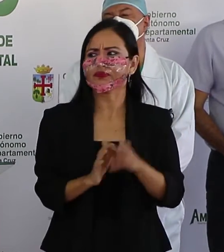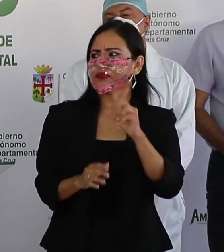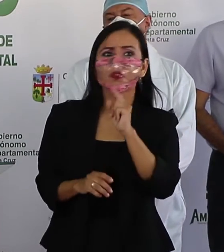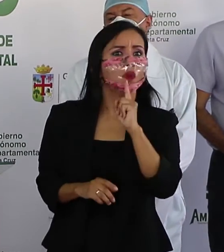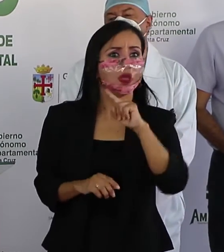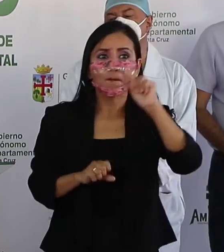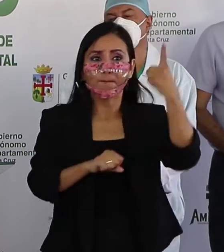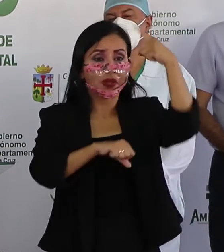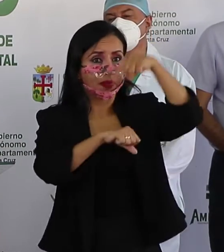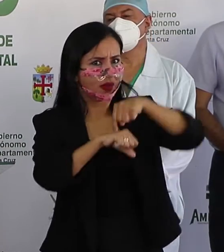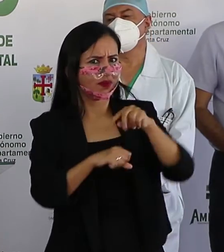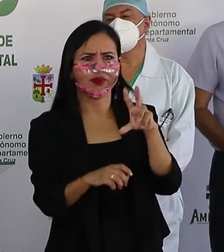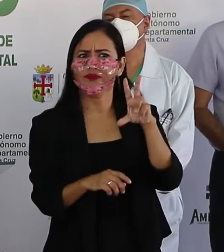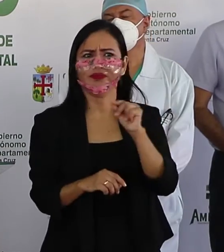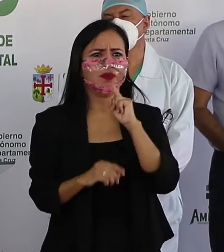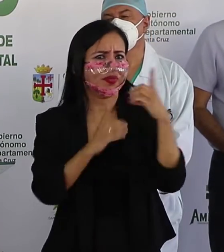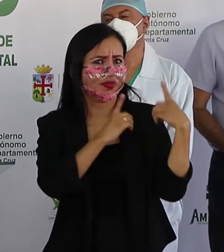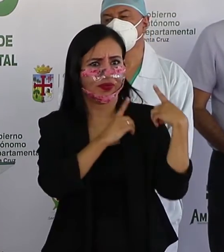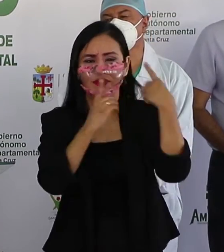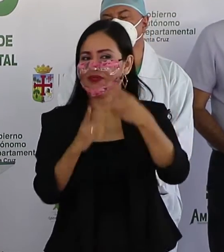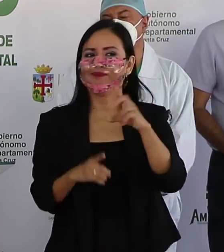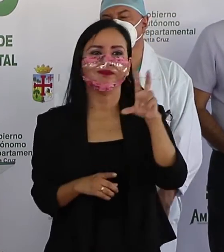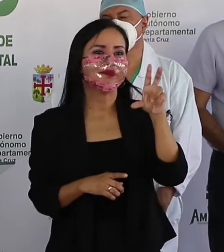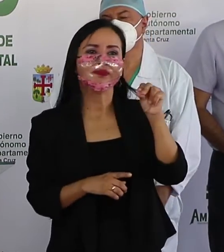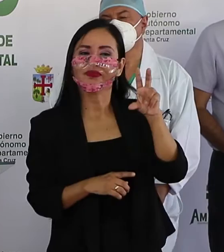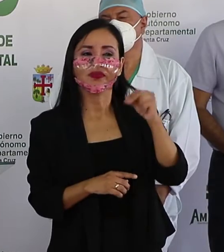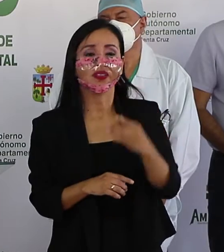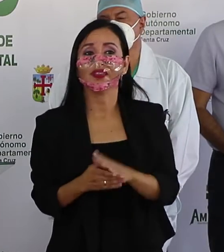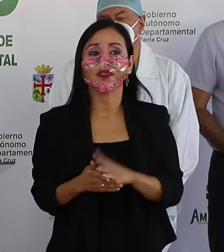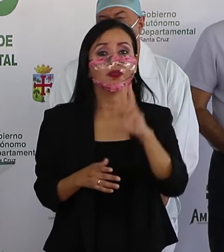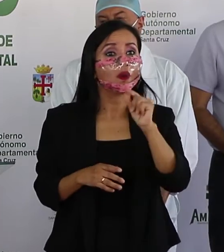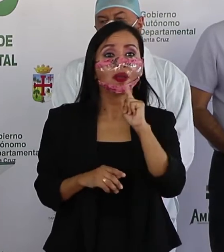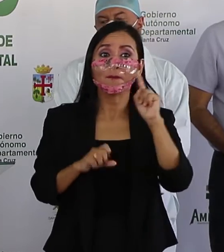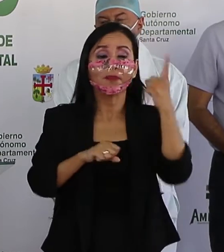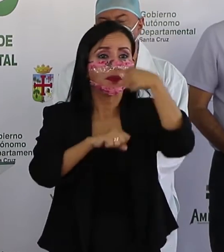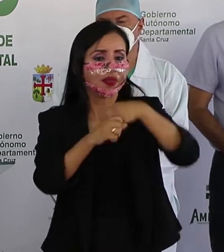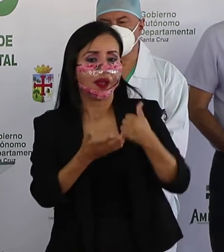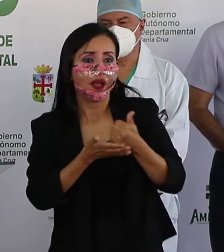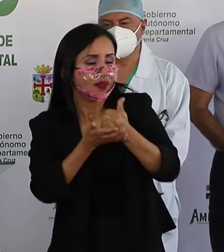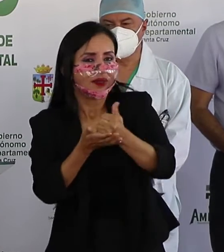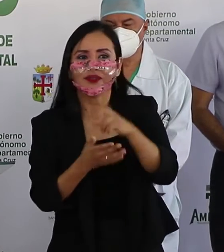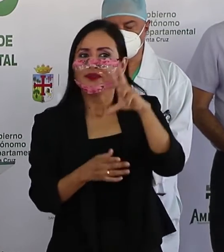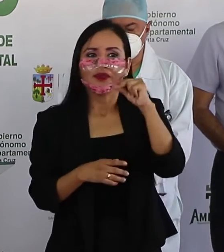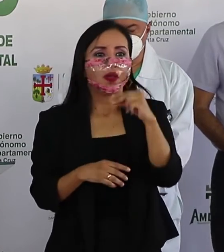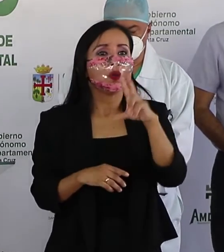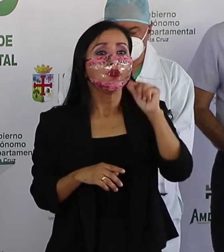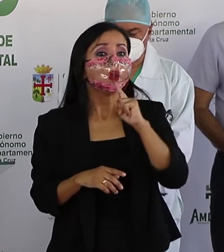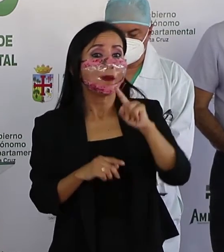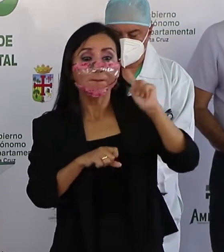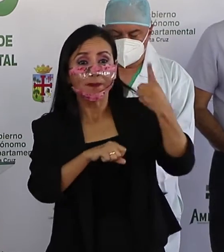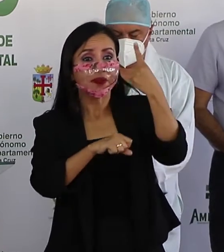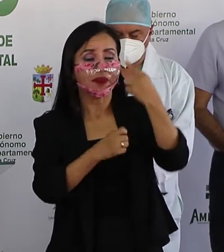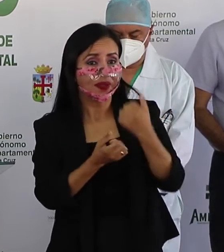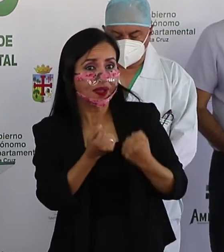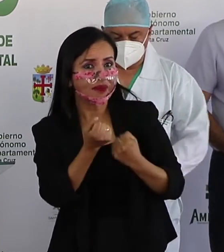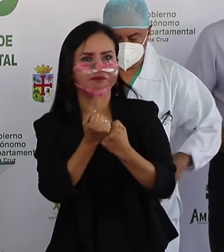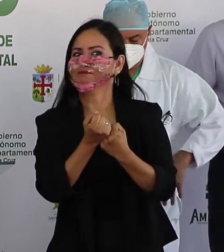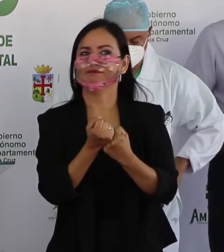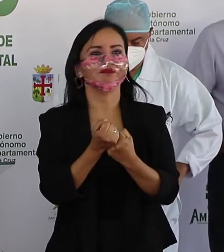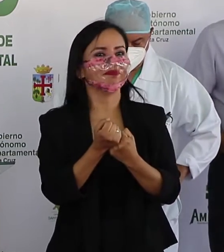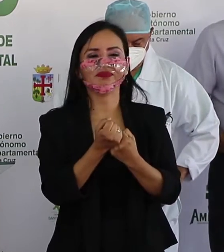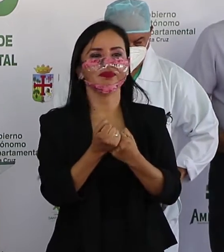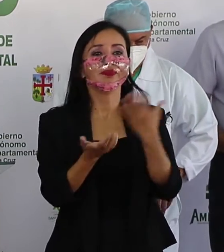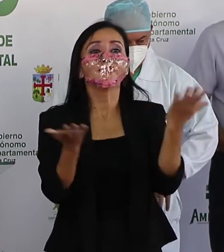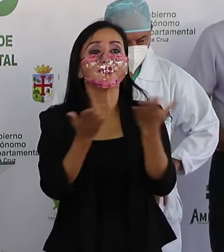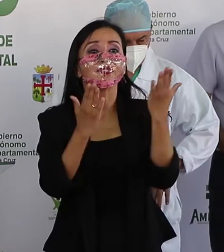es la primera donación, esta no es la primera ayuda, no es la primera cooperación que recibimos